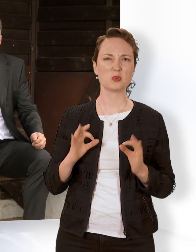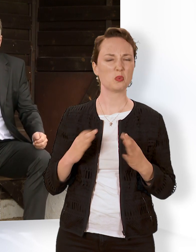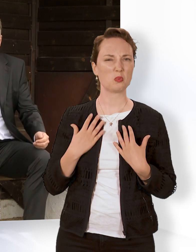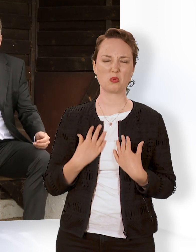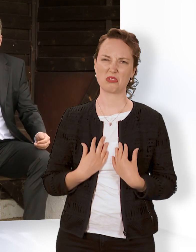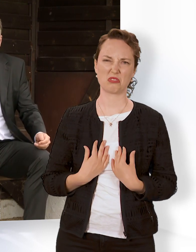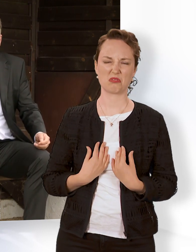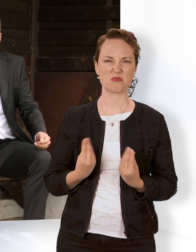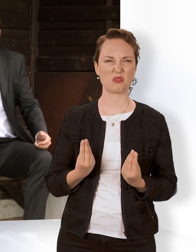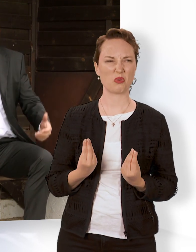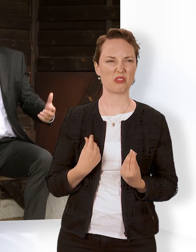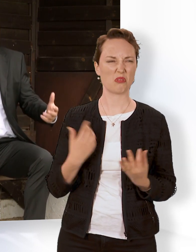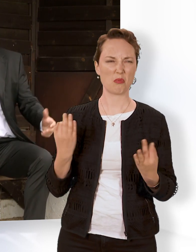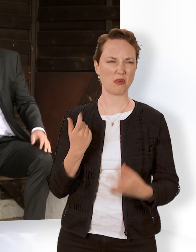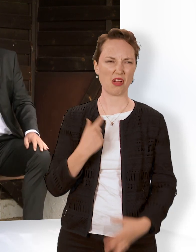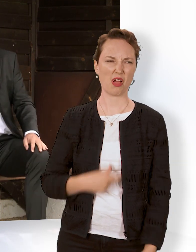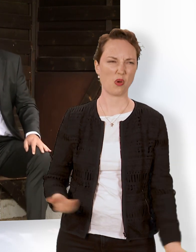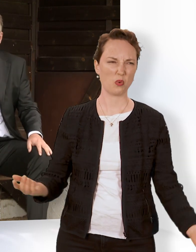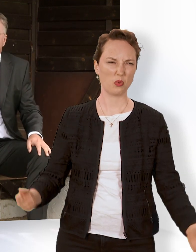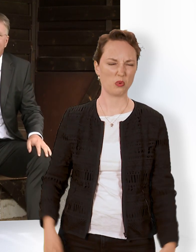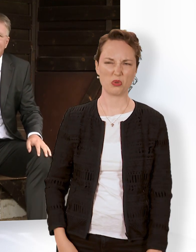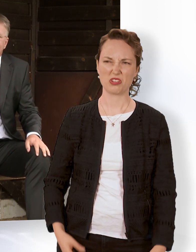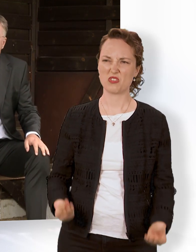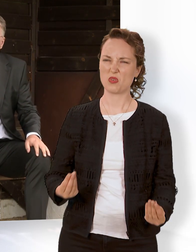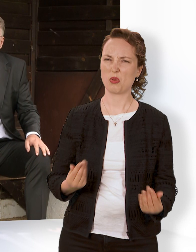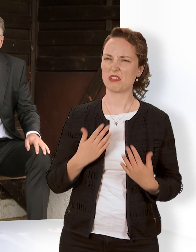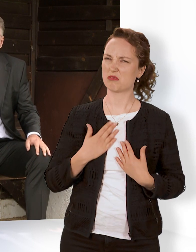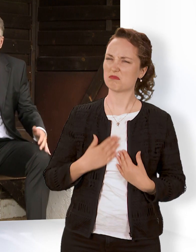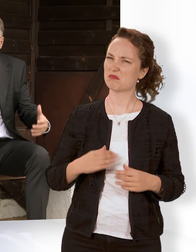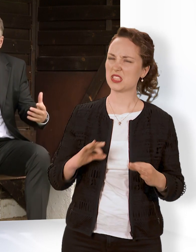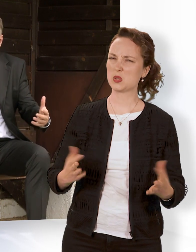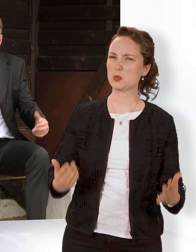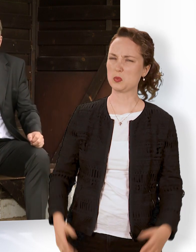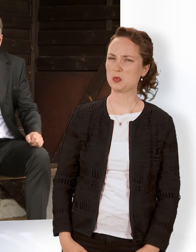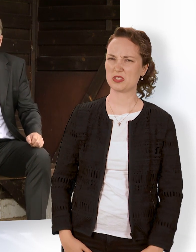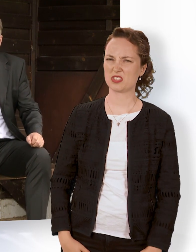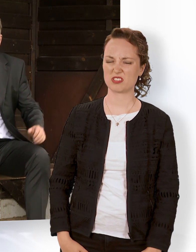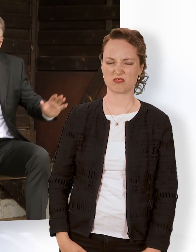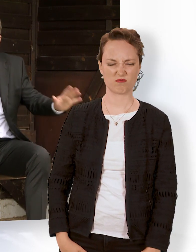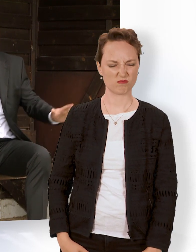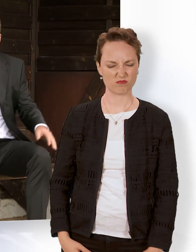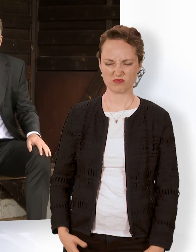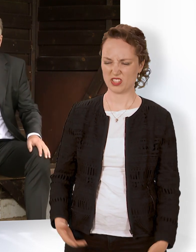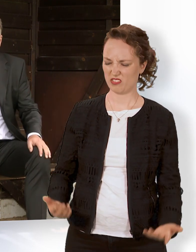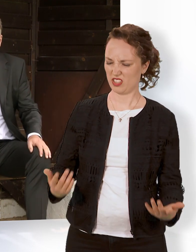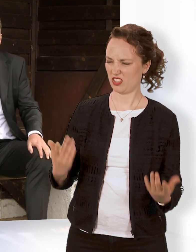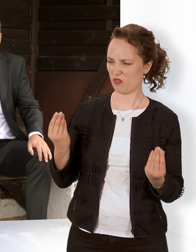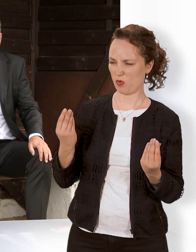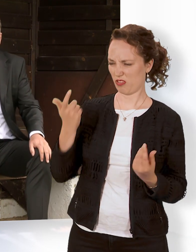gebraucht, er fühlt sich nicht gut genug. Er fühlt sich in Frage gestellt,